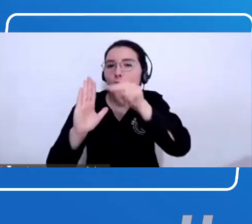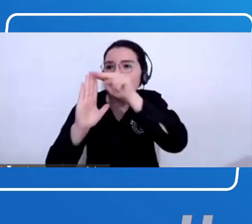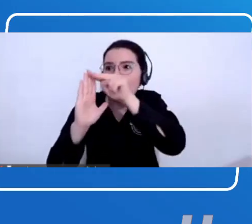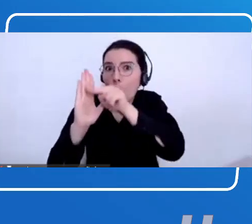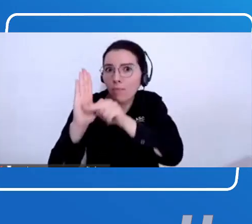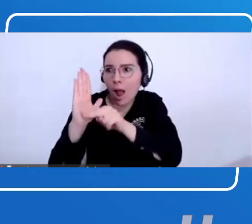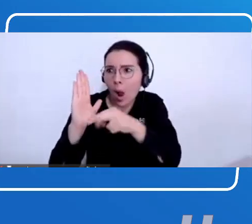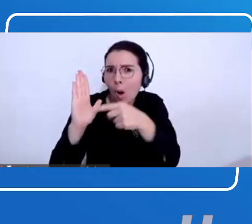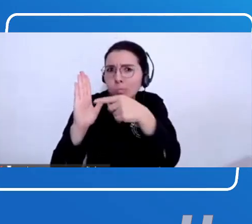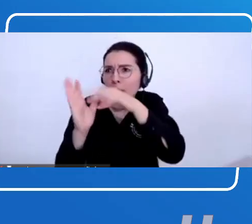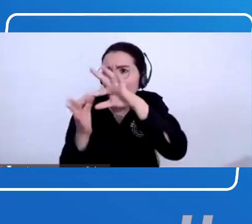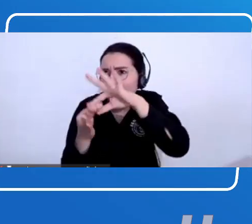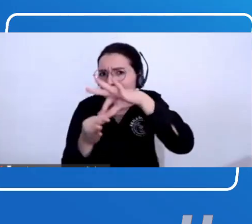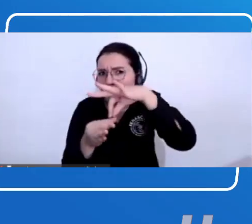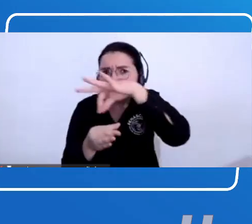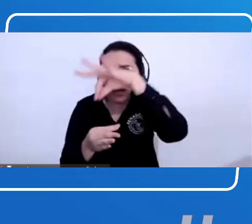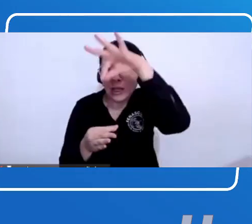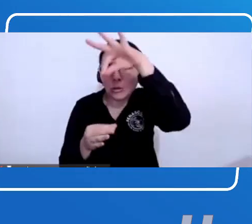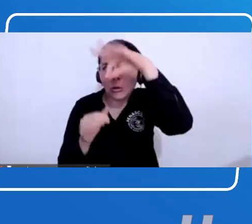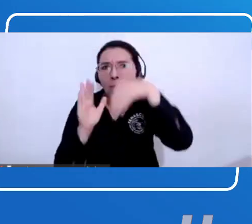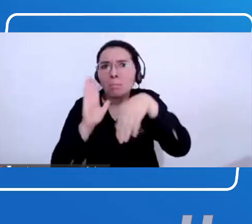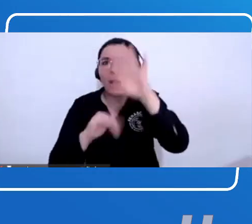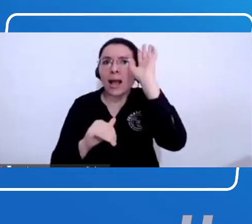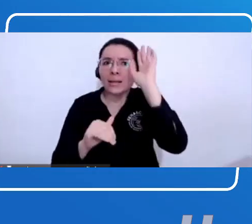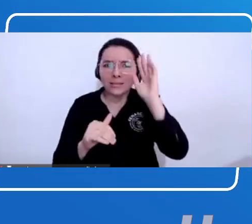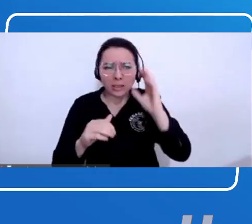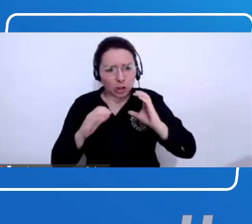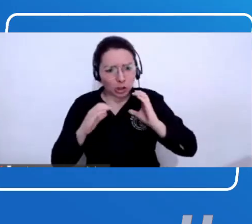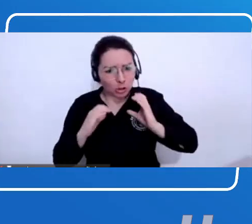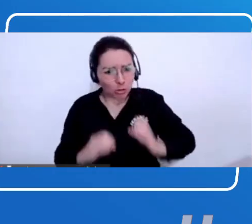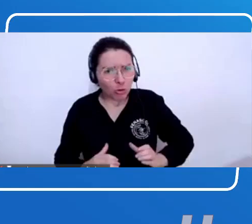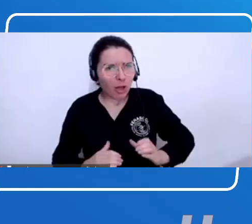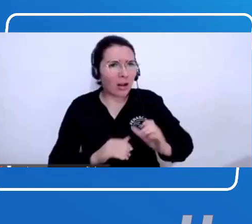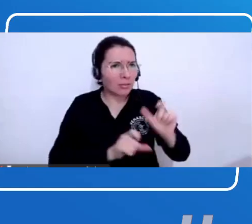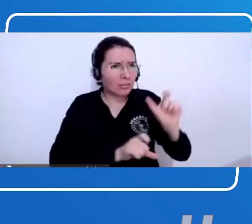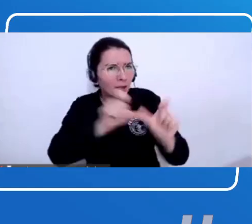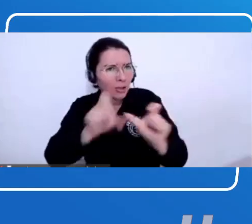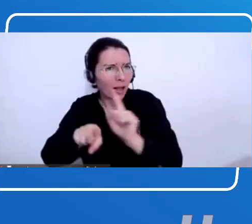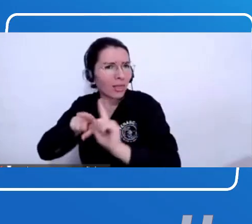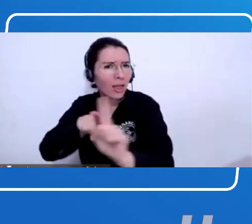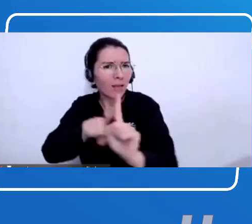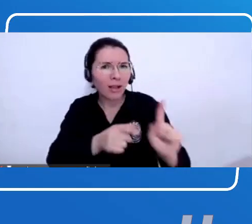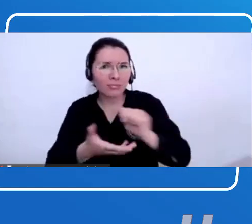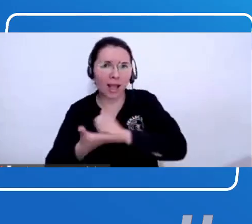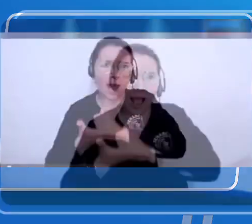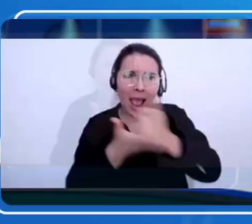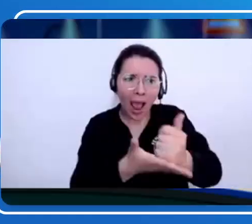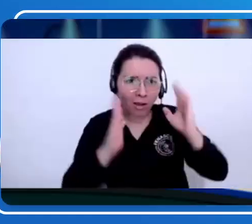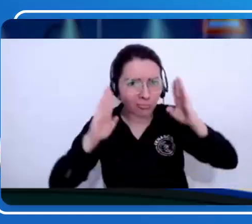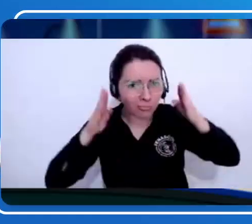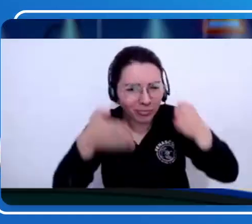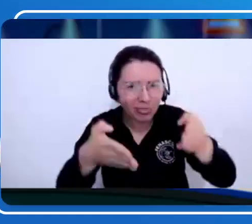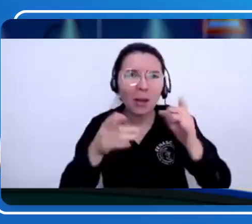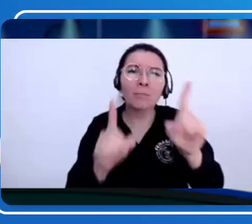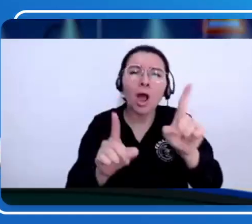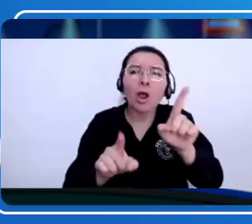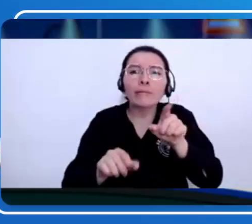es ayudarnos como ciudadanos a facilitarnos las cosas, pues hay normas que definitivamente lo que han hecho